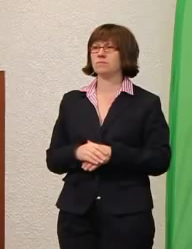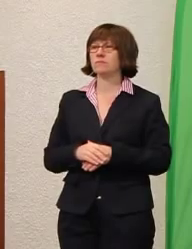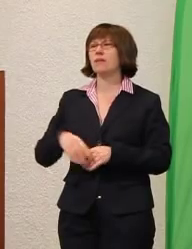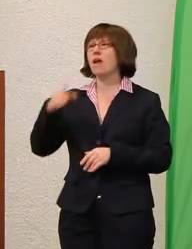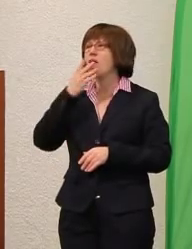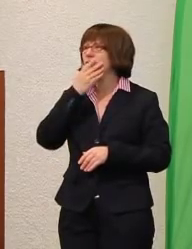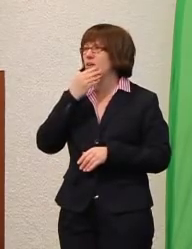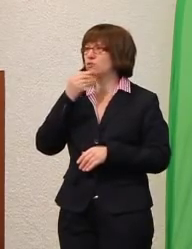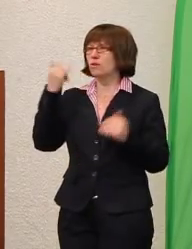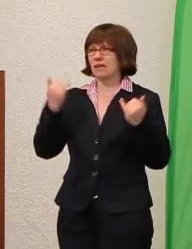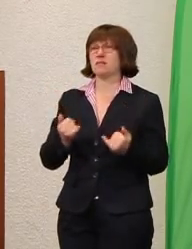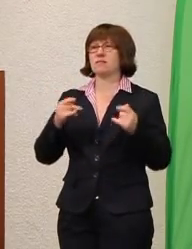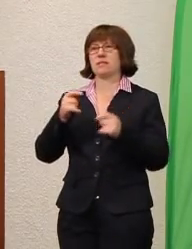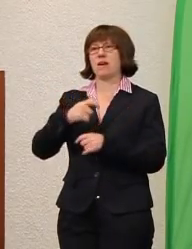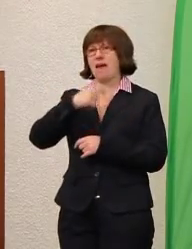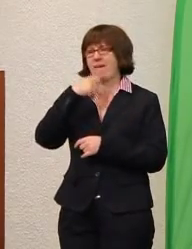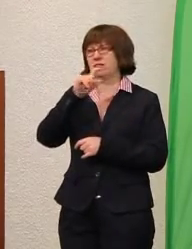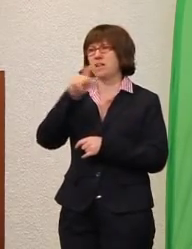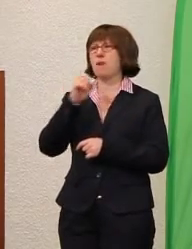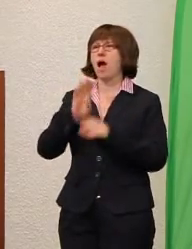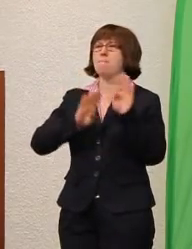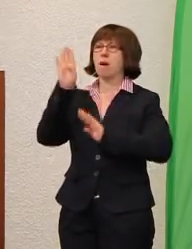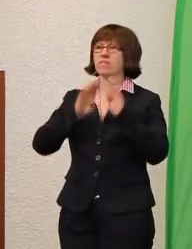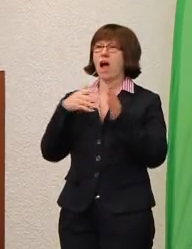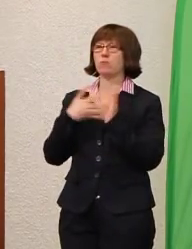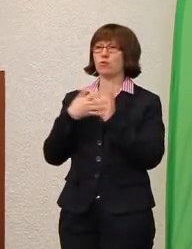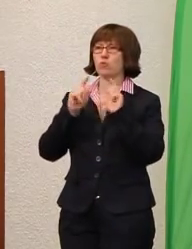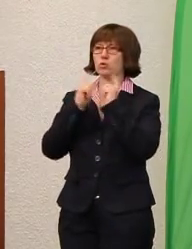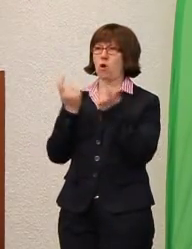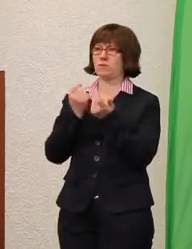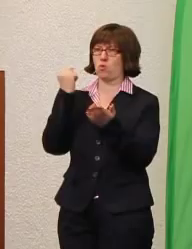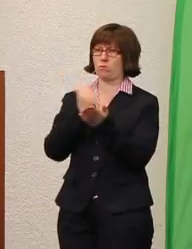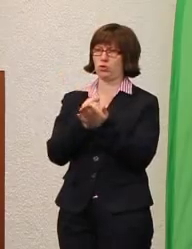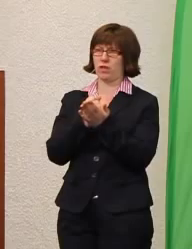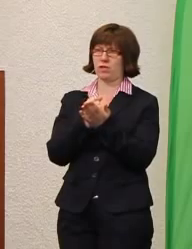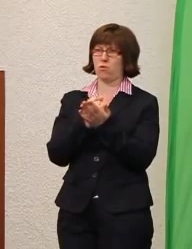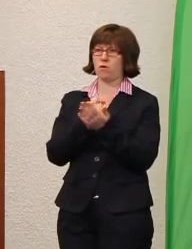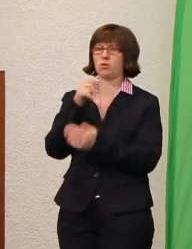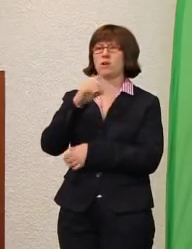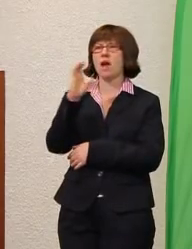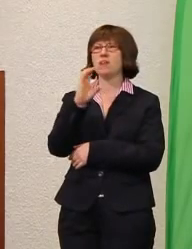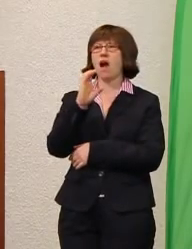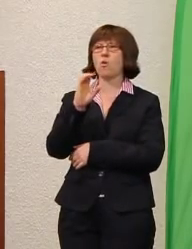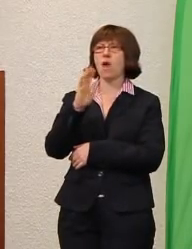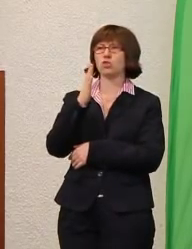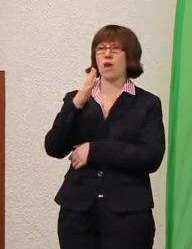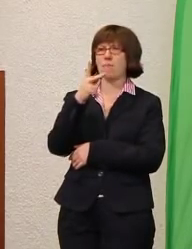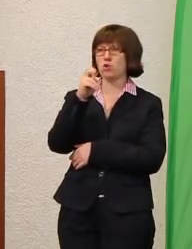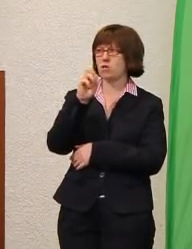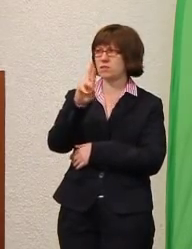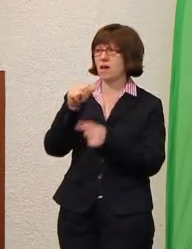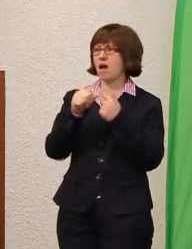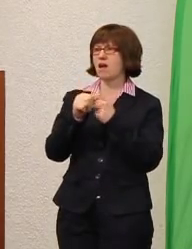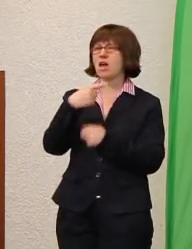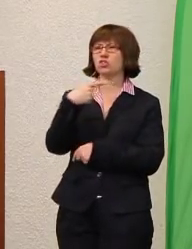bitte ich euch, kommen wir zu den ernsten Dingen, bitte ich euch die Mandatsprüfungskommission zu bestätigen. Das sind Carola Scheibe-Köster,